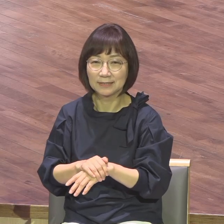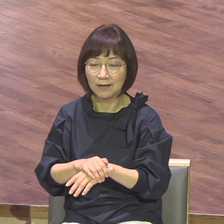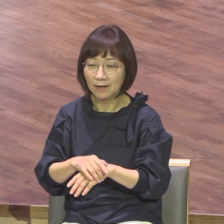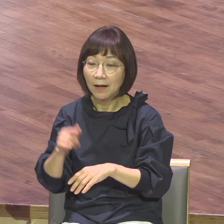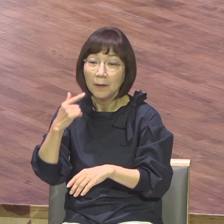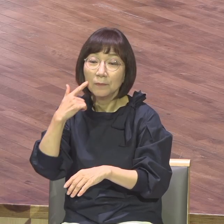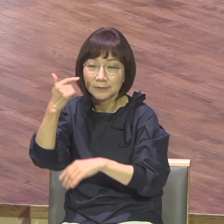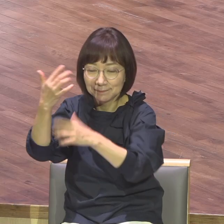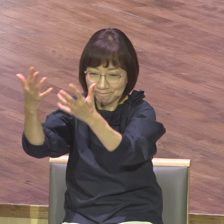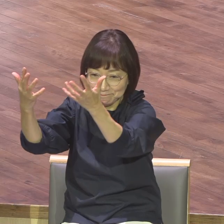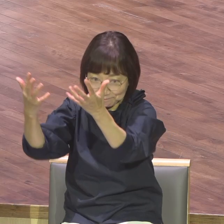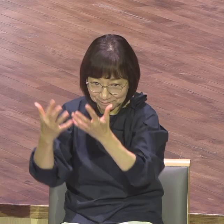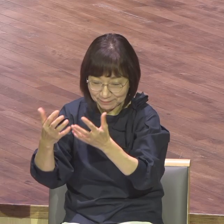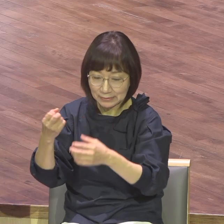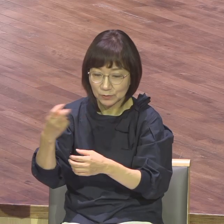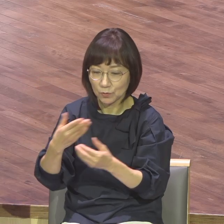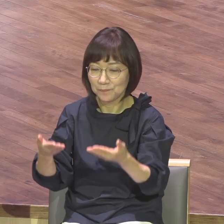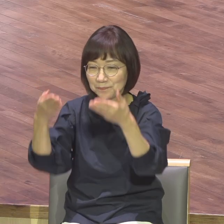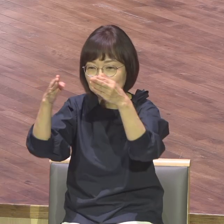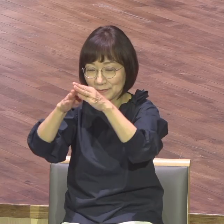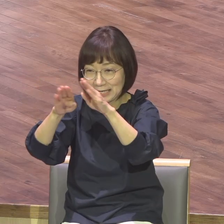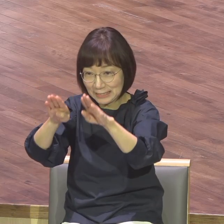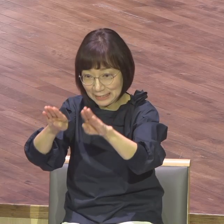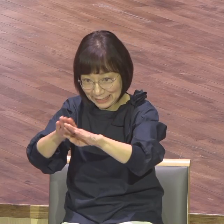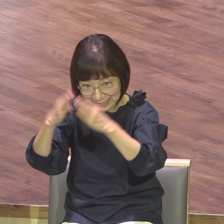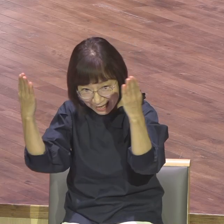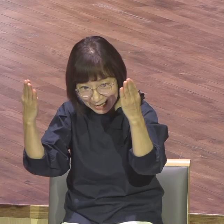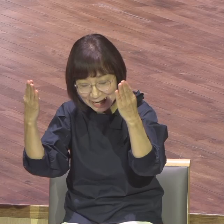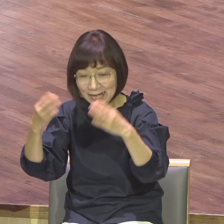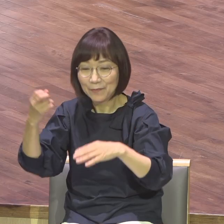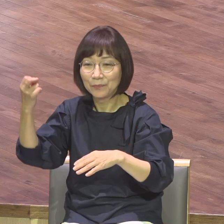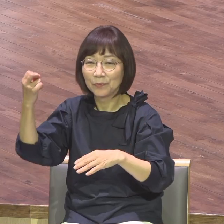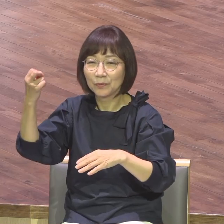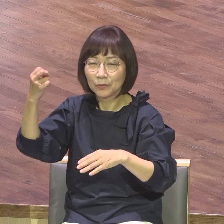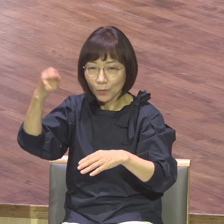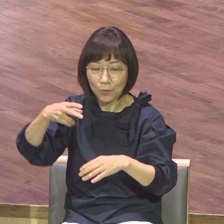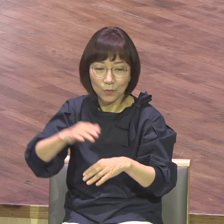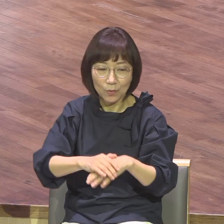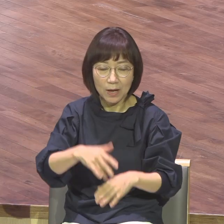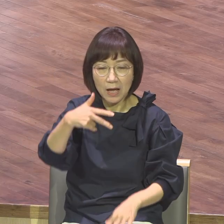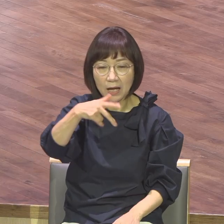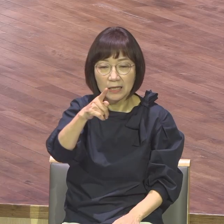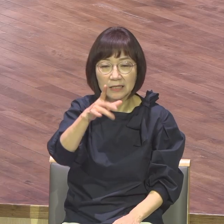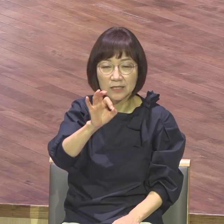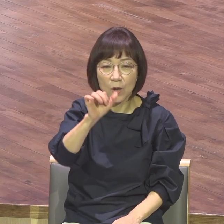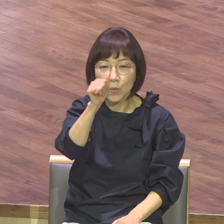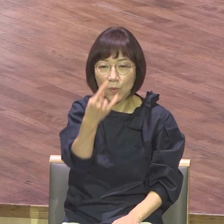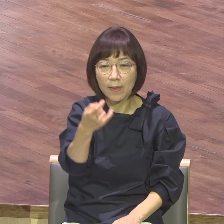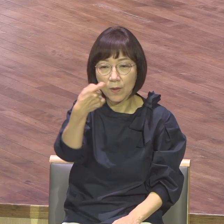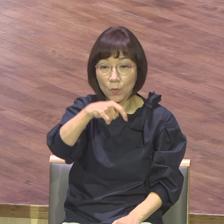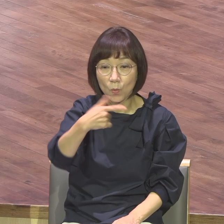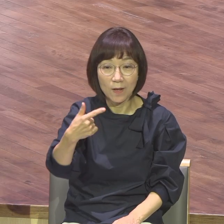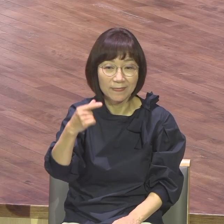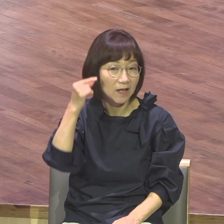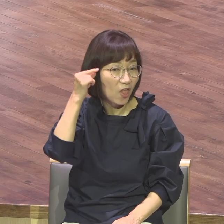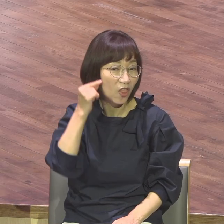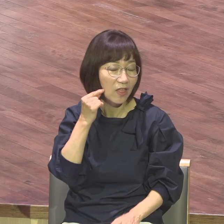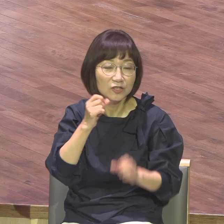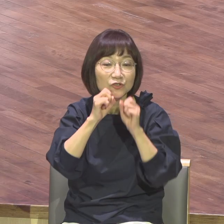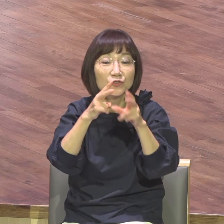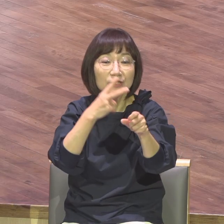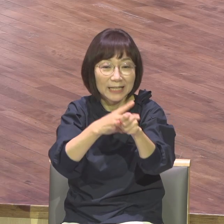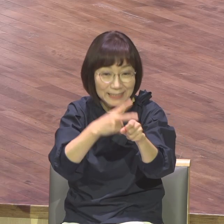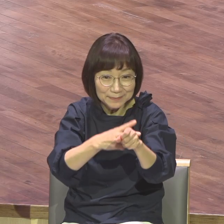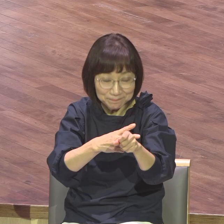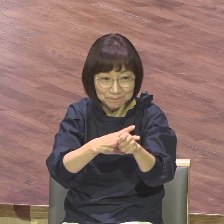목회자들 대상으로 하는 세미나, 정혜권 선교사님 사역하는 렘넌트 크리스천 칼리지 RCC에서 이제 개강